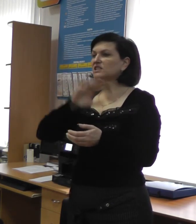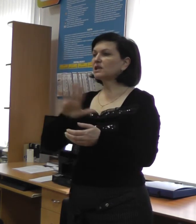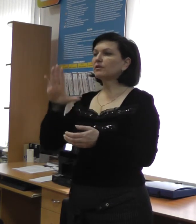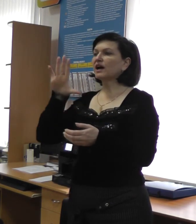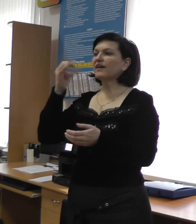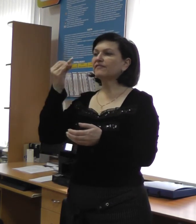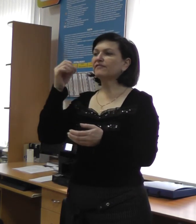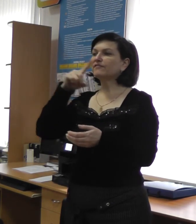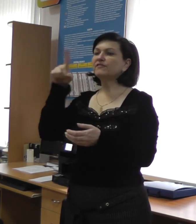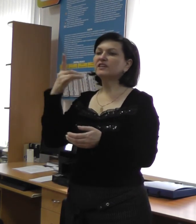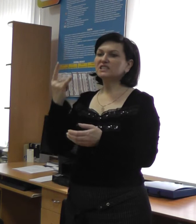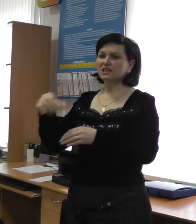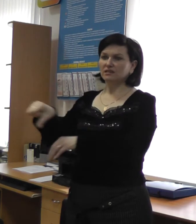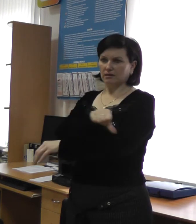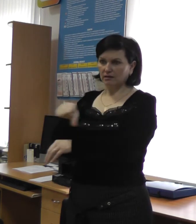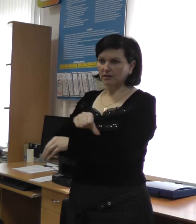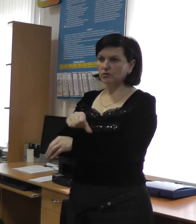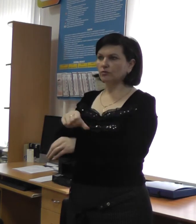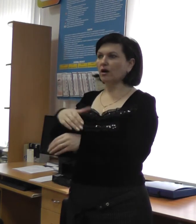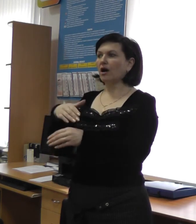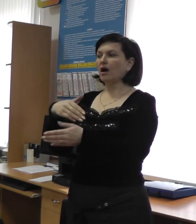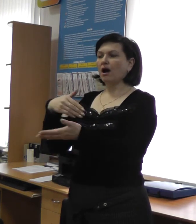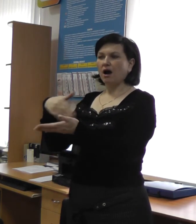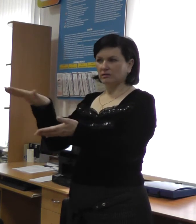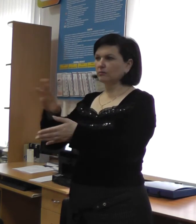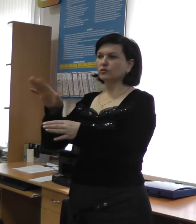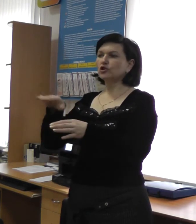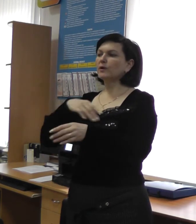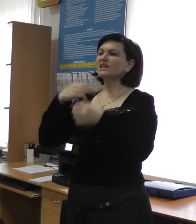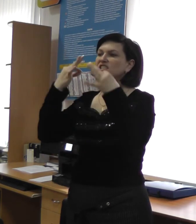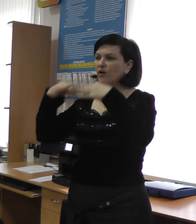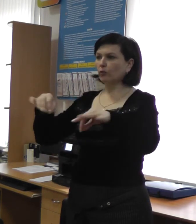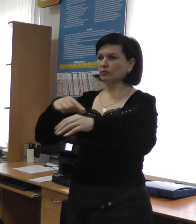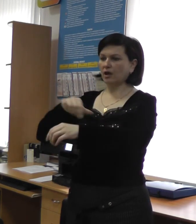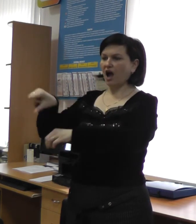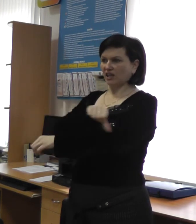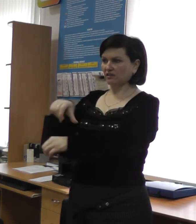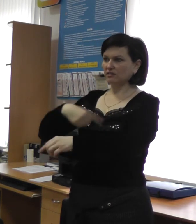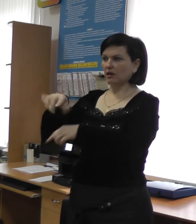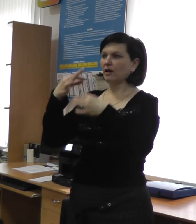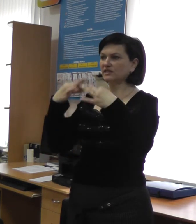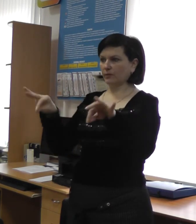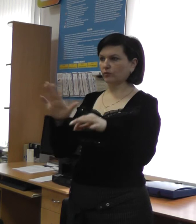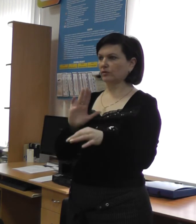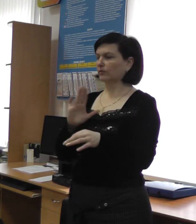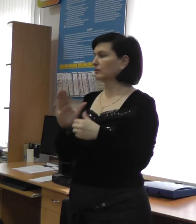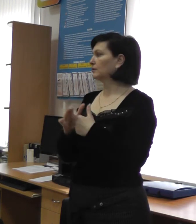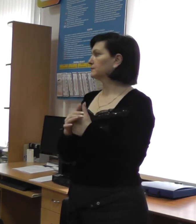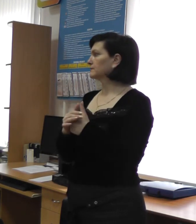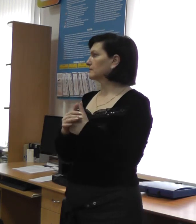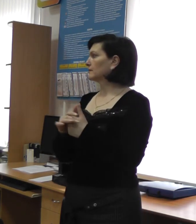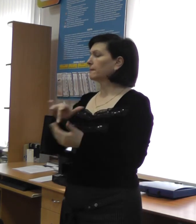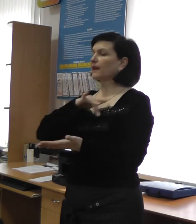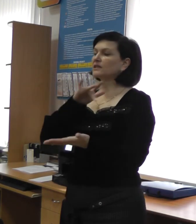Торгово-промышленная палата Ставропольского края принимает ряд действий для расширения партнерской сети в странах дальнего и ближнего зарубежья с